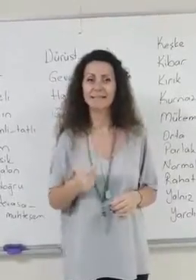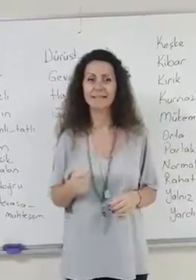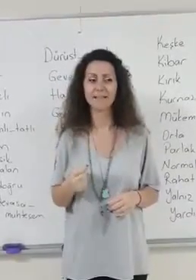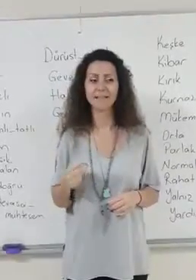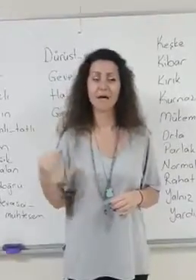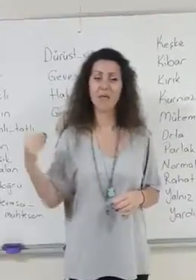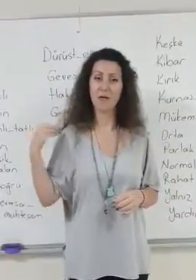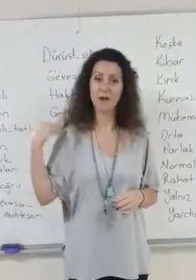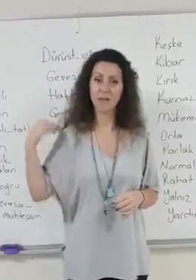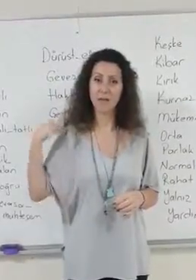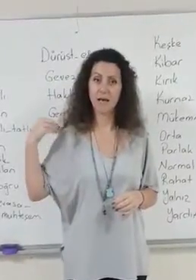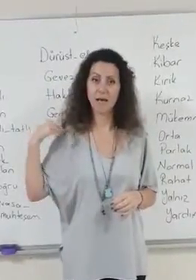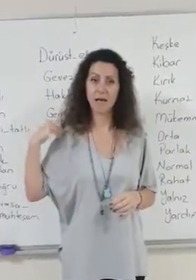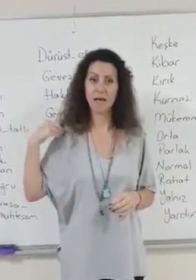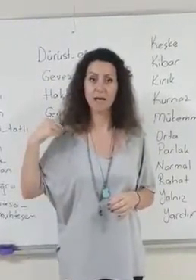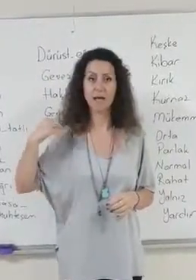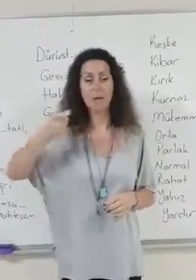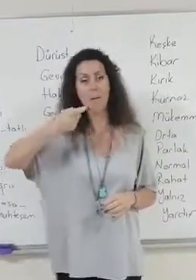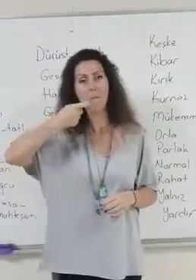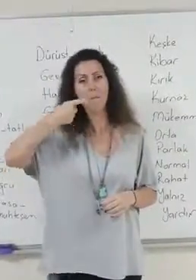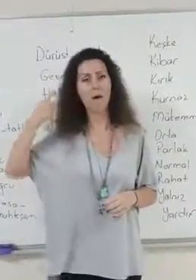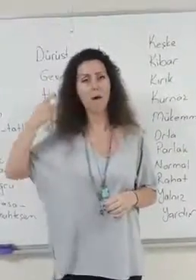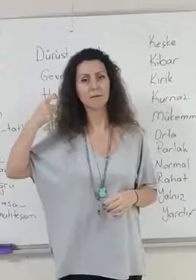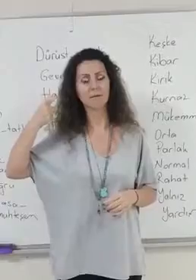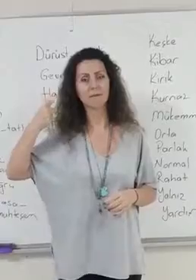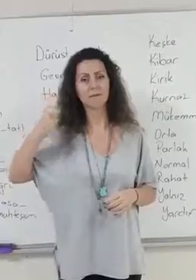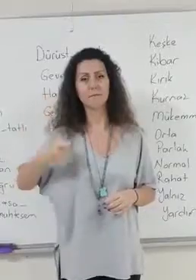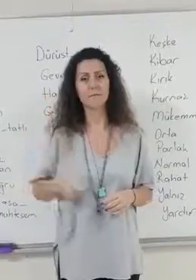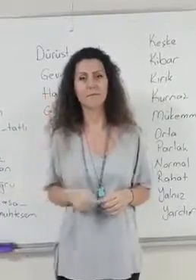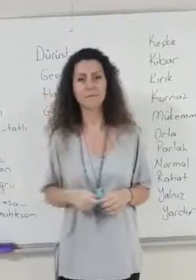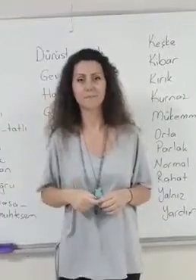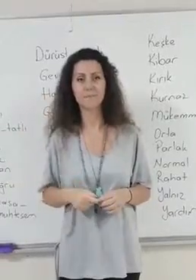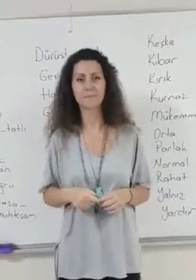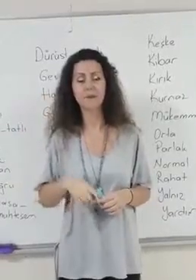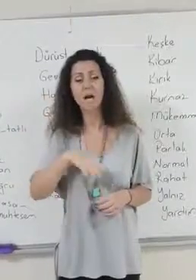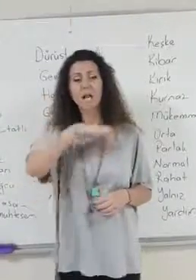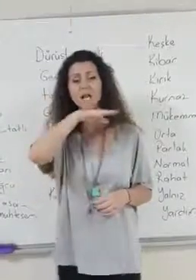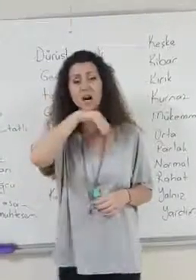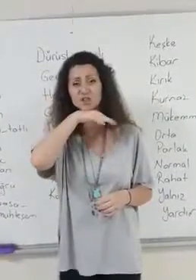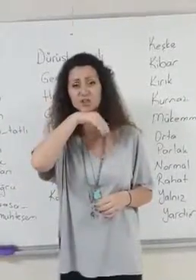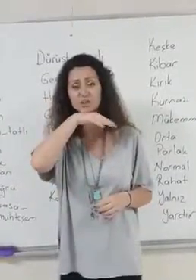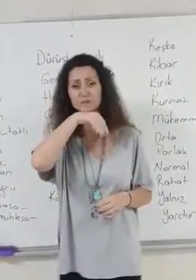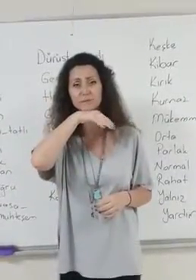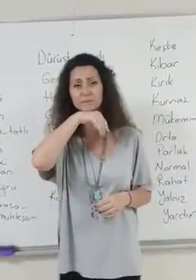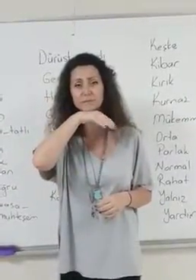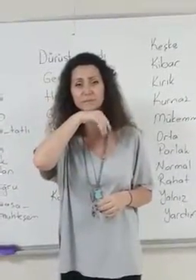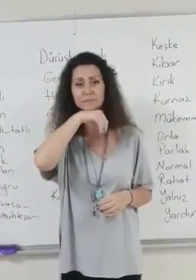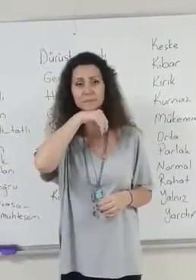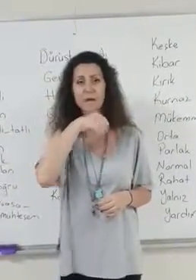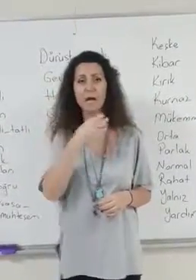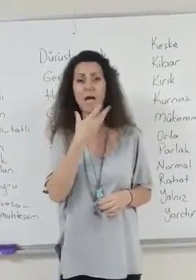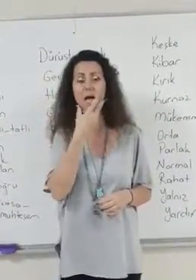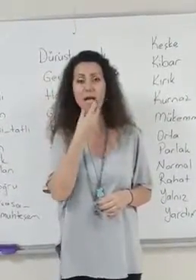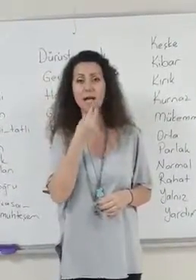taze, bayat, yaşlı, genç,